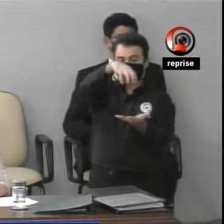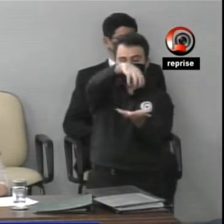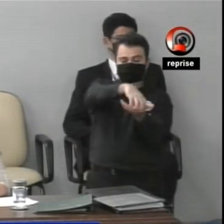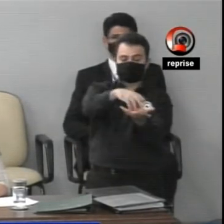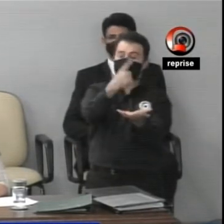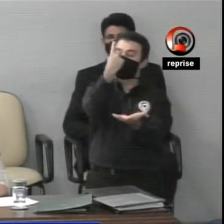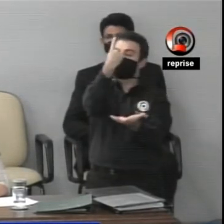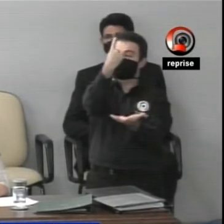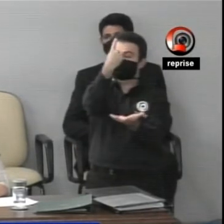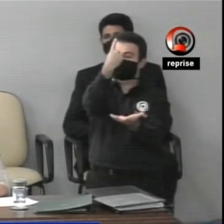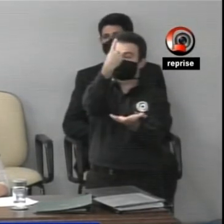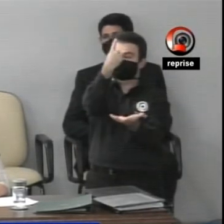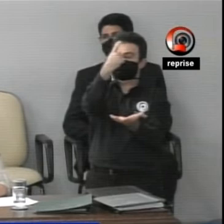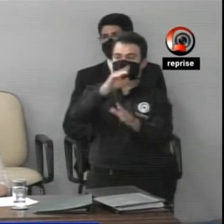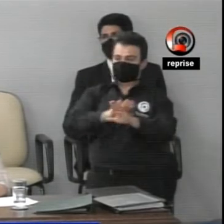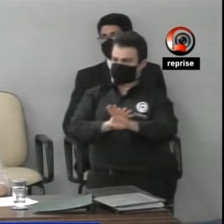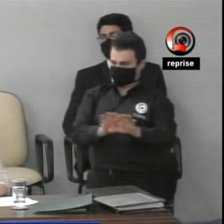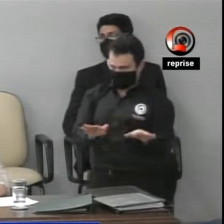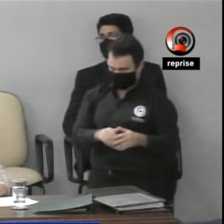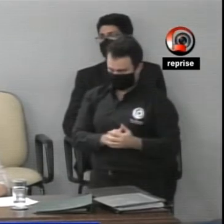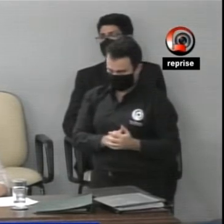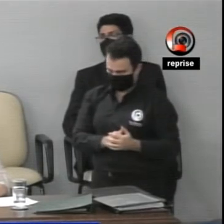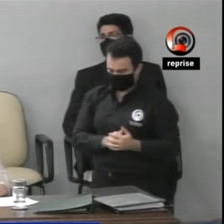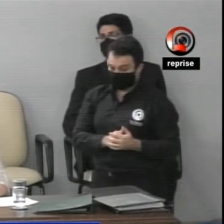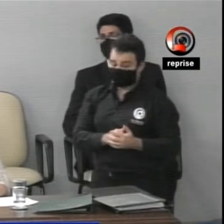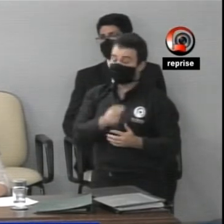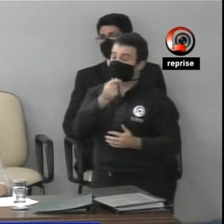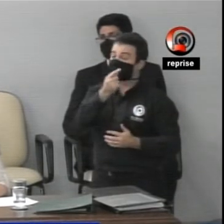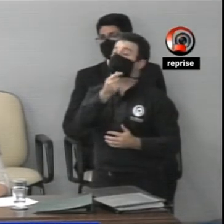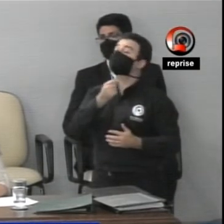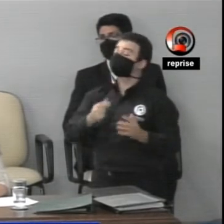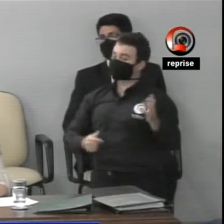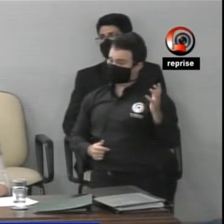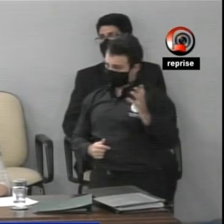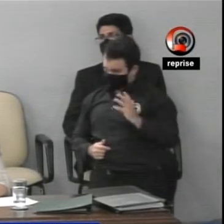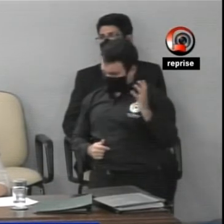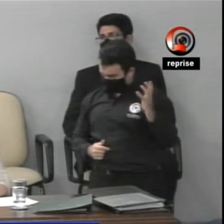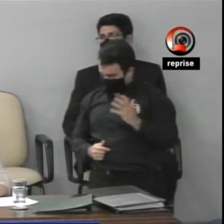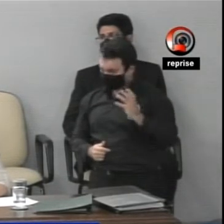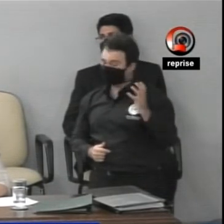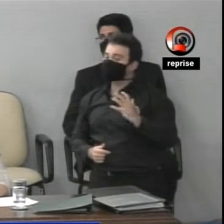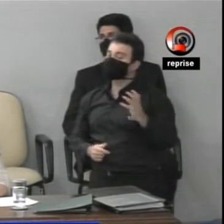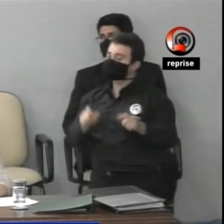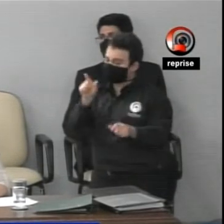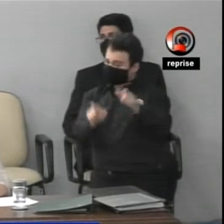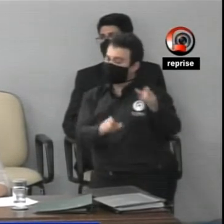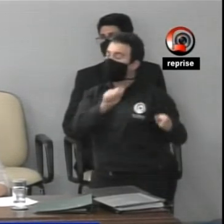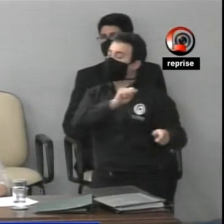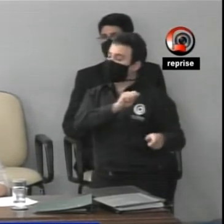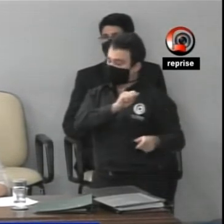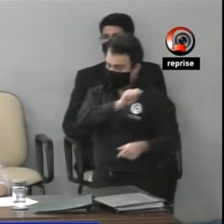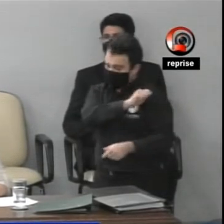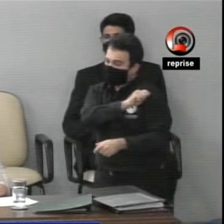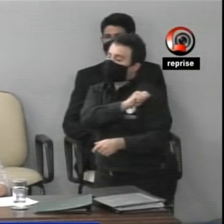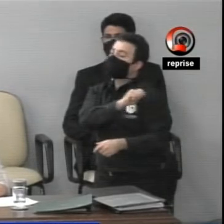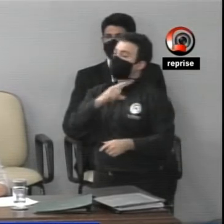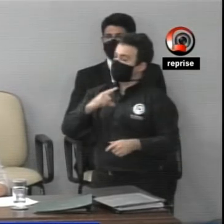pensar, tem um poder aquisitivo muito diferente, inclusive dos seus alunos em acesso a